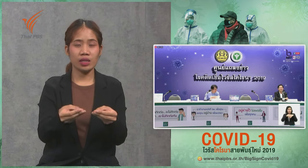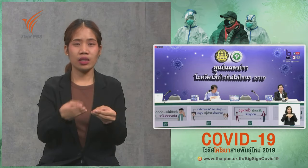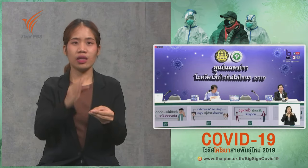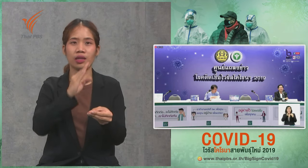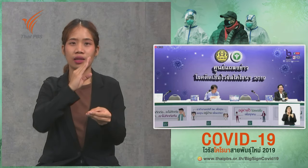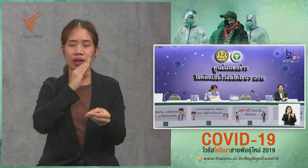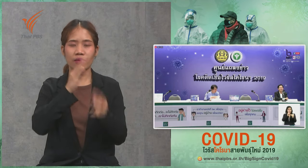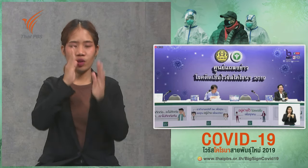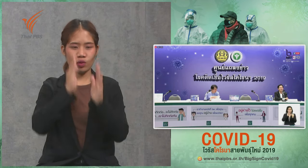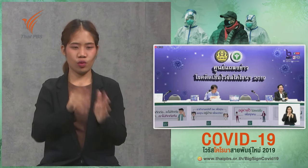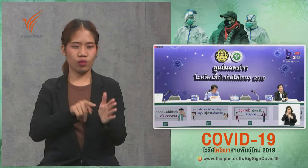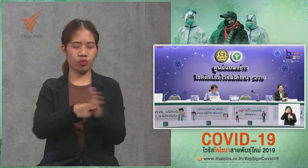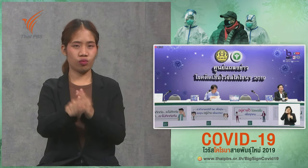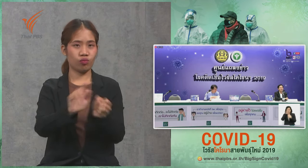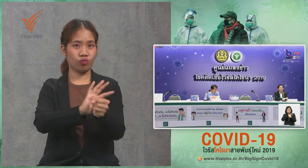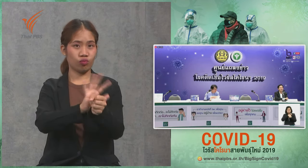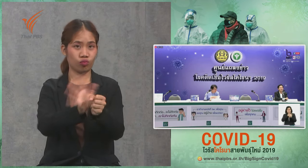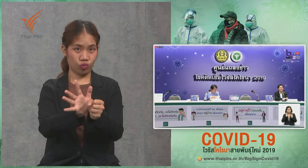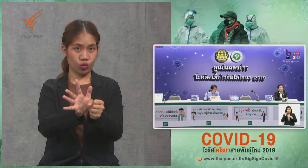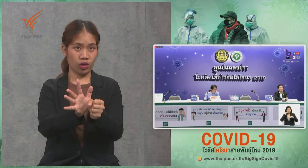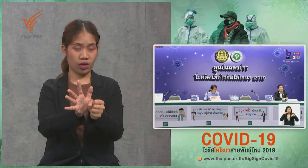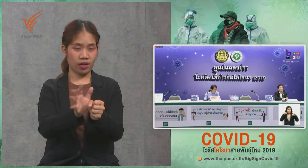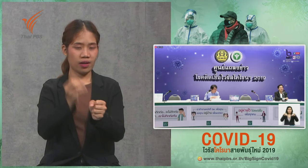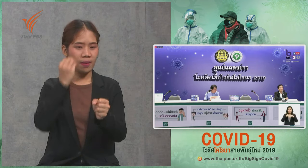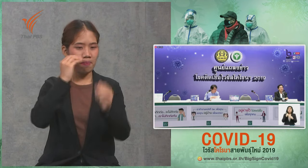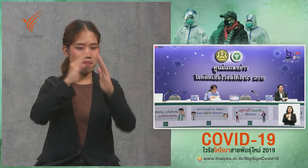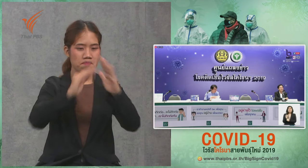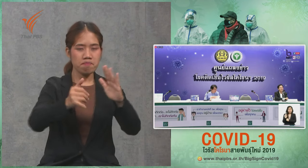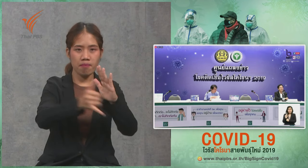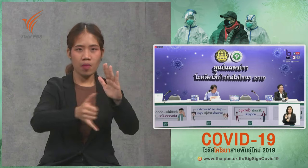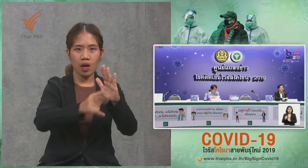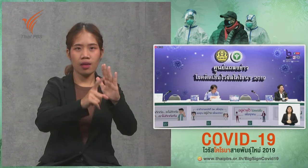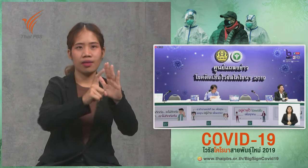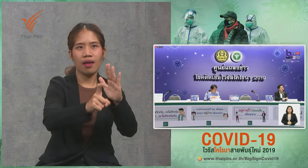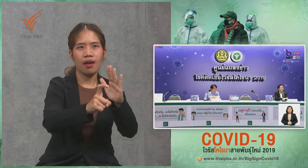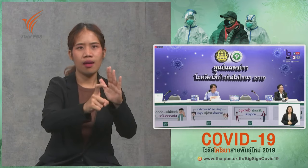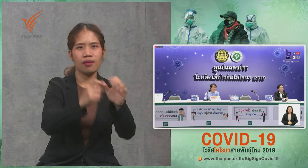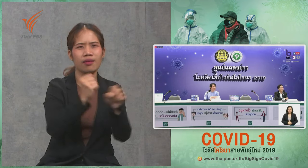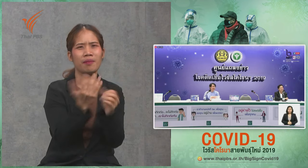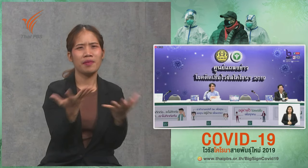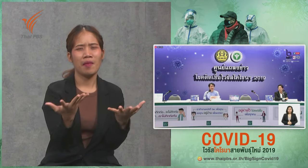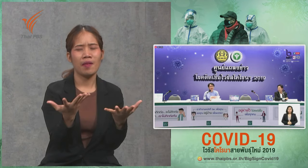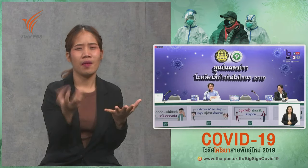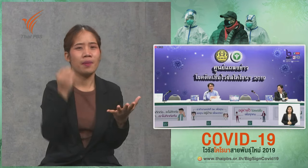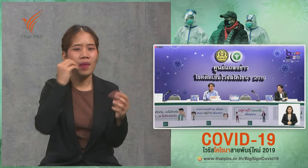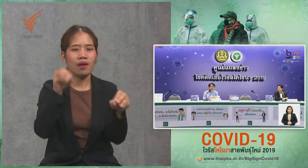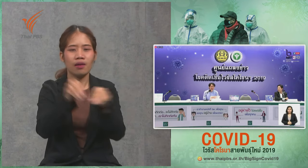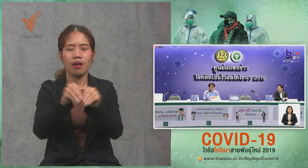ผู้ป่วยโควิดแล้วเสียชีวิตในบ้านหรือว่าแบบค่ะ